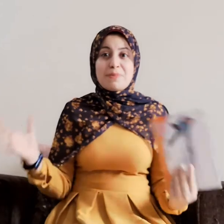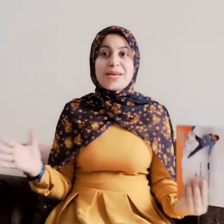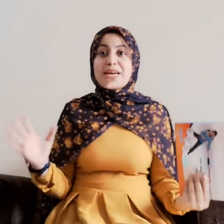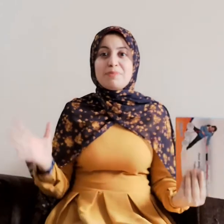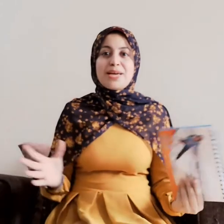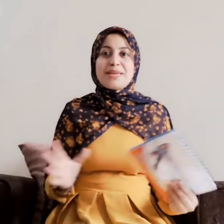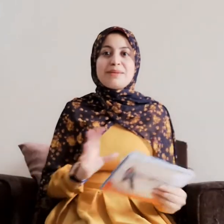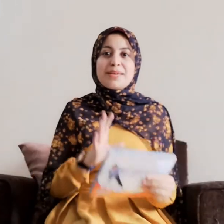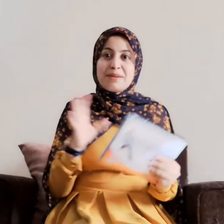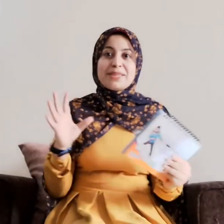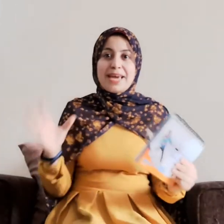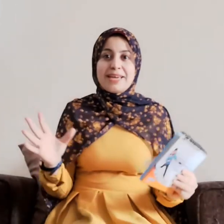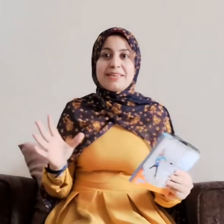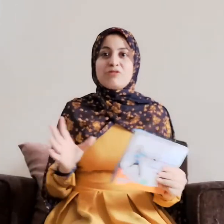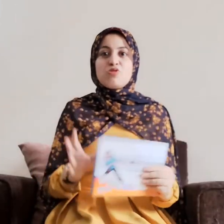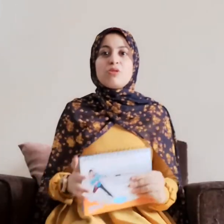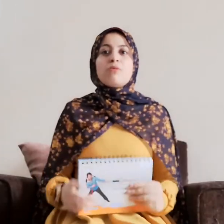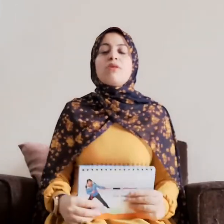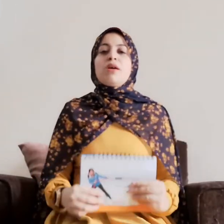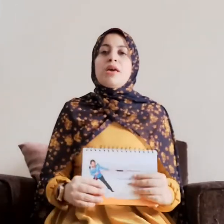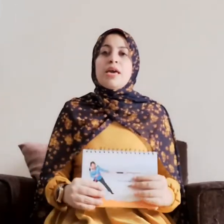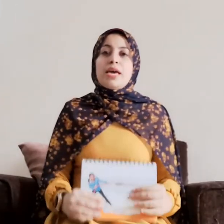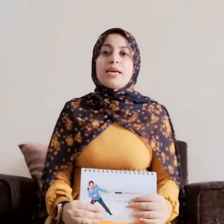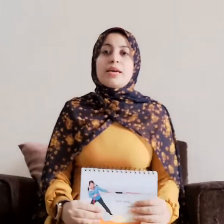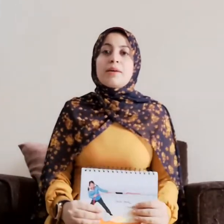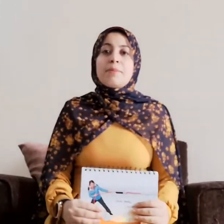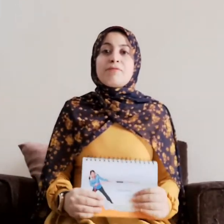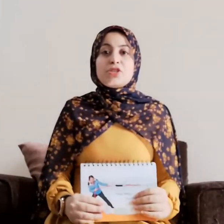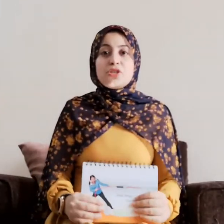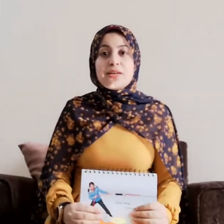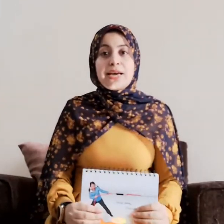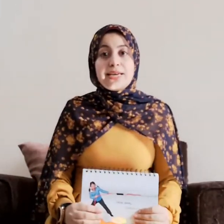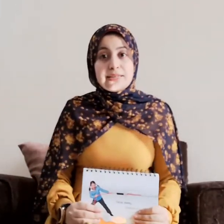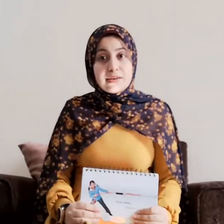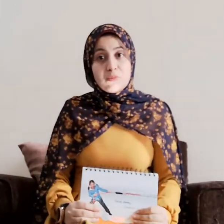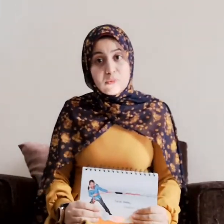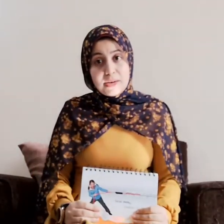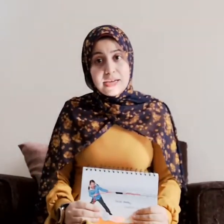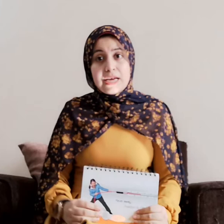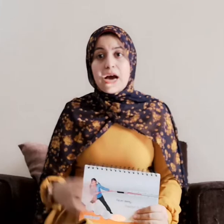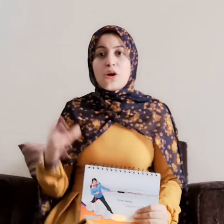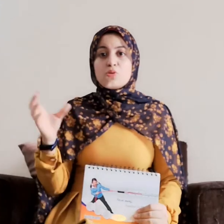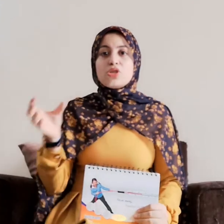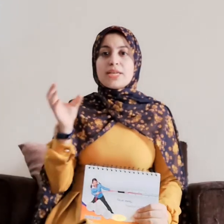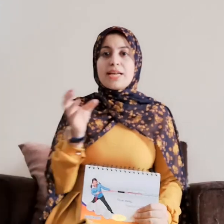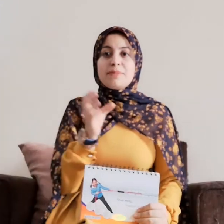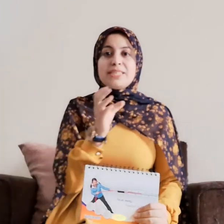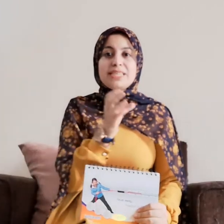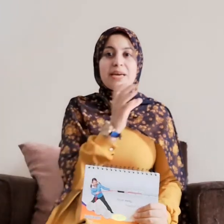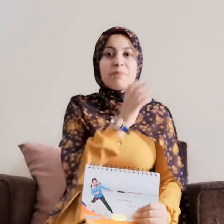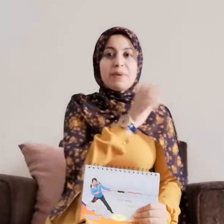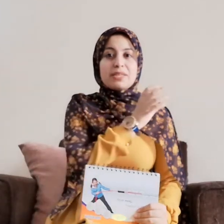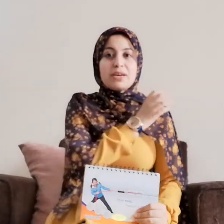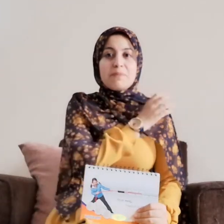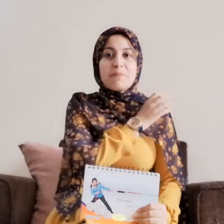معانا كام كلمات هائل يعني ان شاء الله. ما ينفعش ان انا اجي اترجم جملة ارص الكلمات دي جنب بعضها جنب